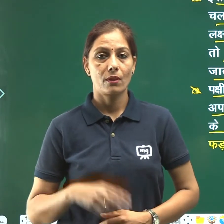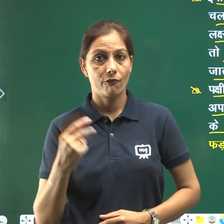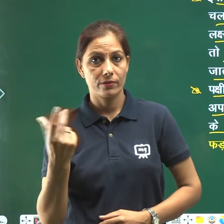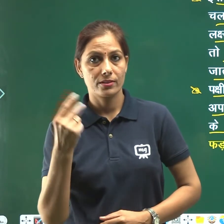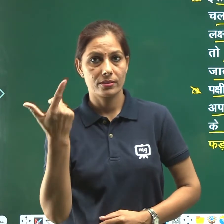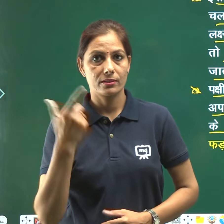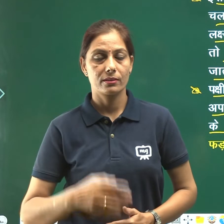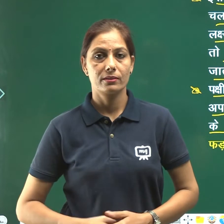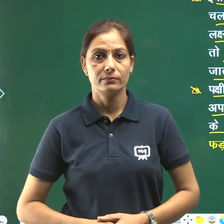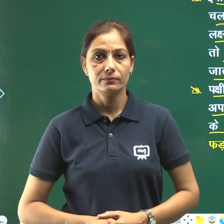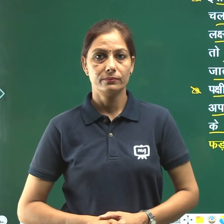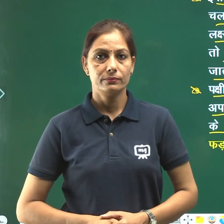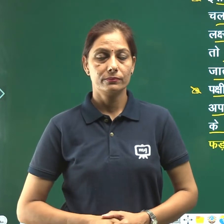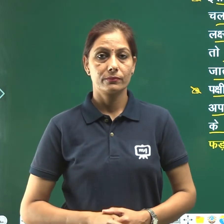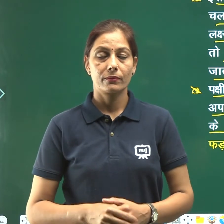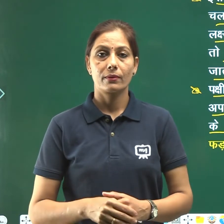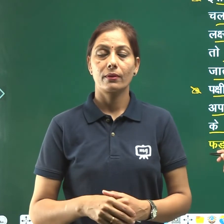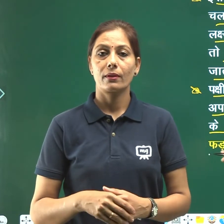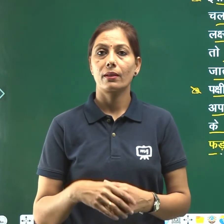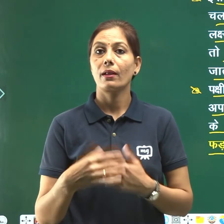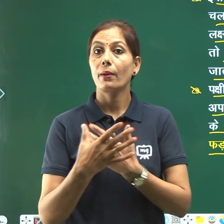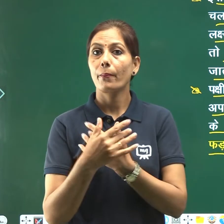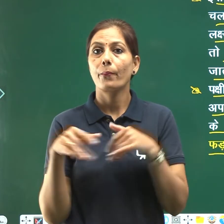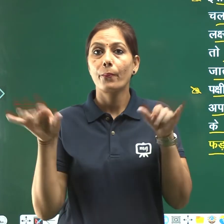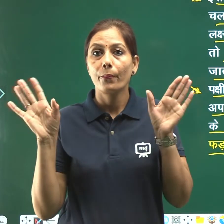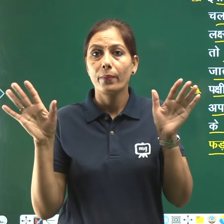तेजी से पंख फड़फड़ाने लगते हैं।